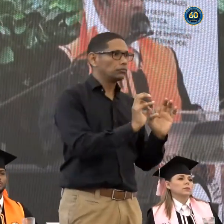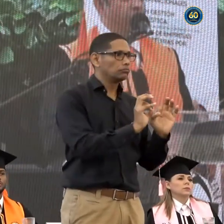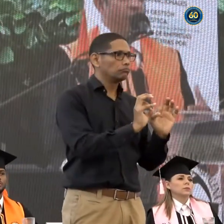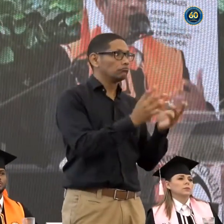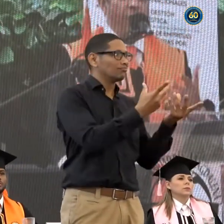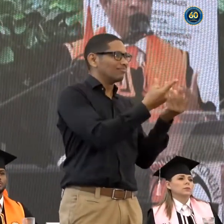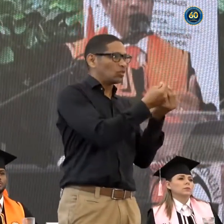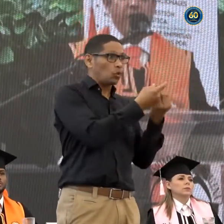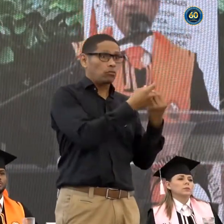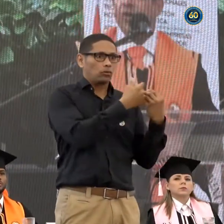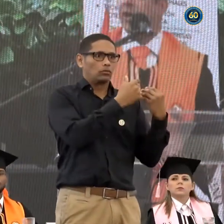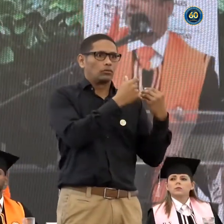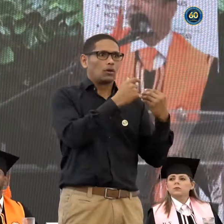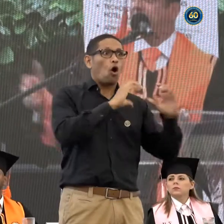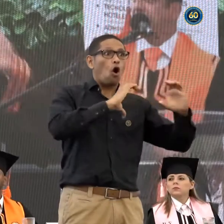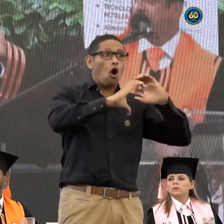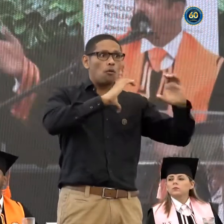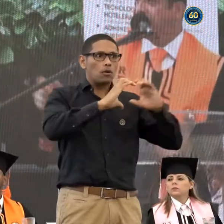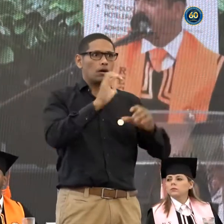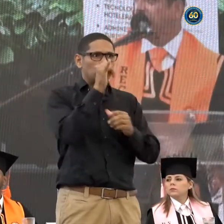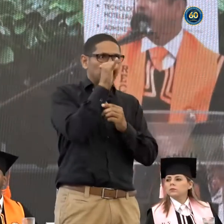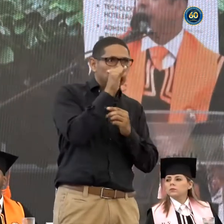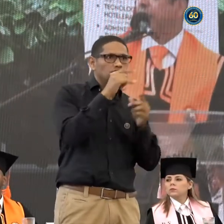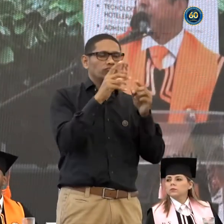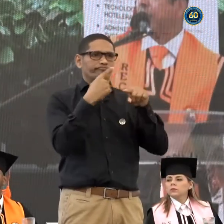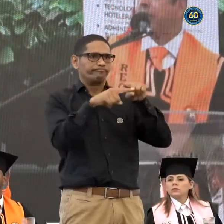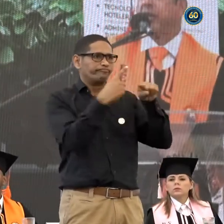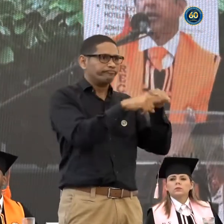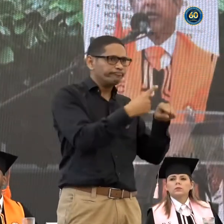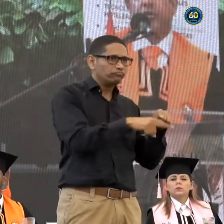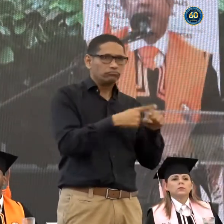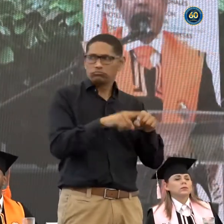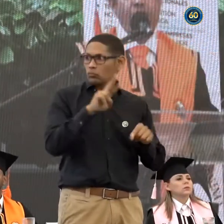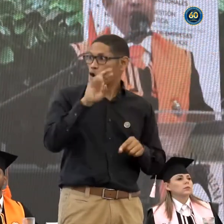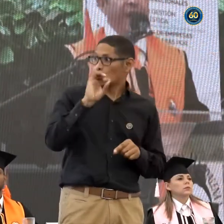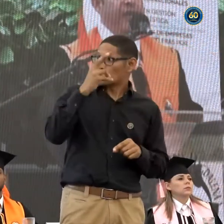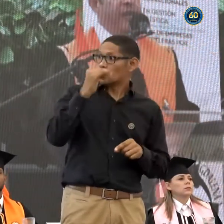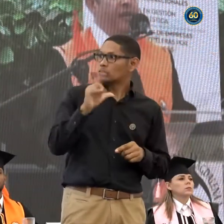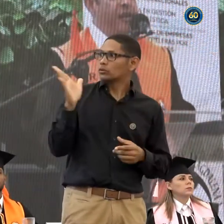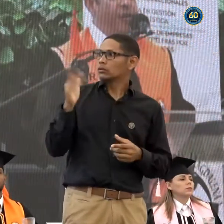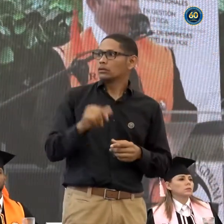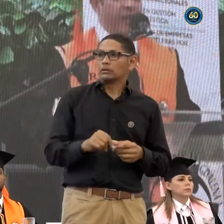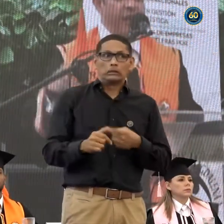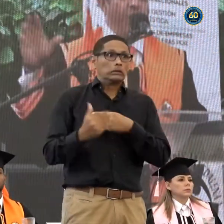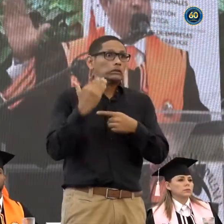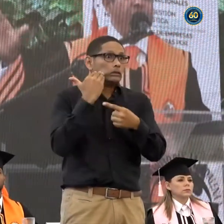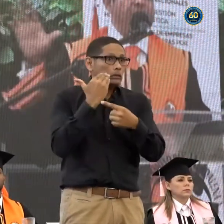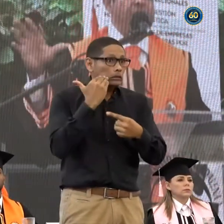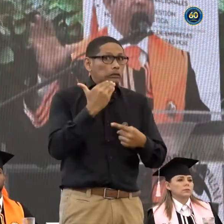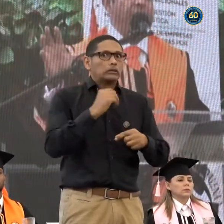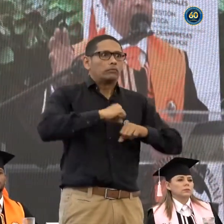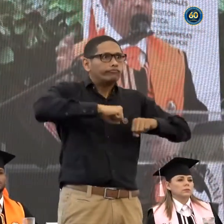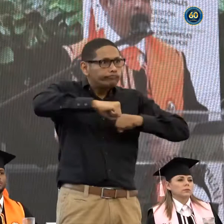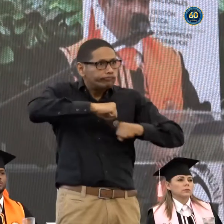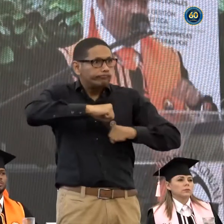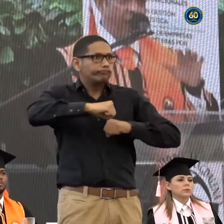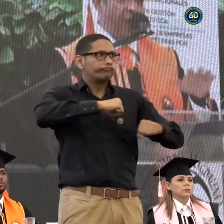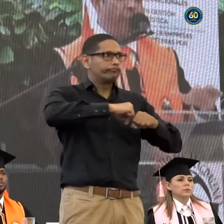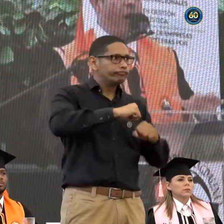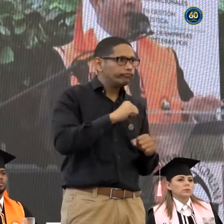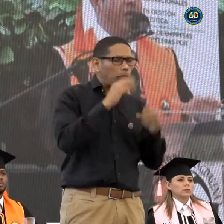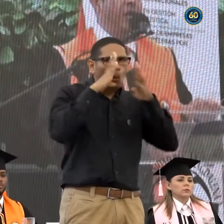comunicaciones de secretaría general rochy ustedes no saben lo que trasnocha esta gente para lograr que estemos aquí